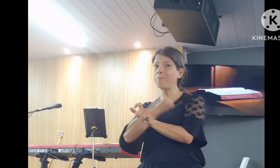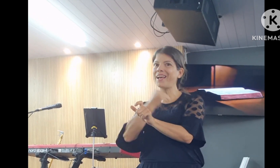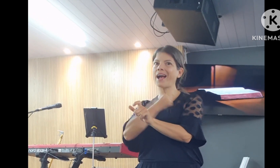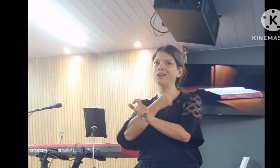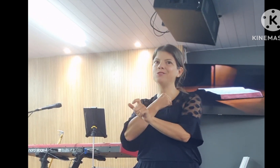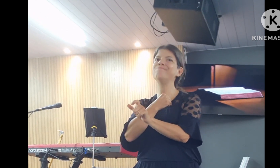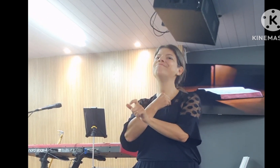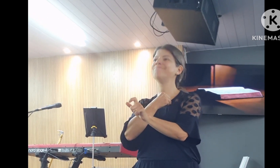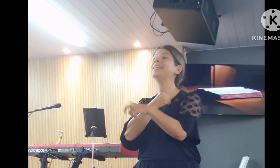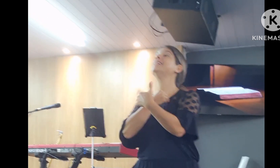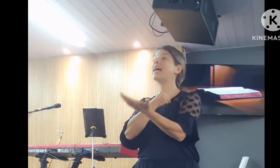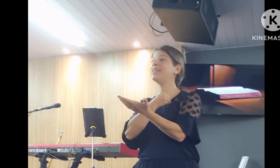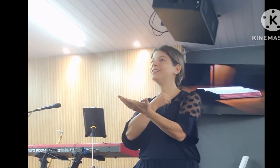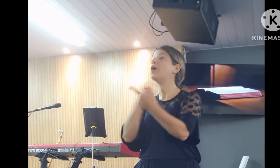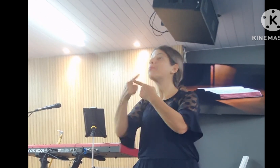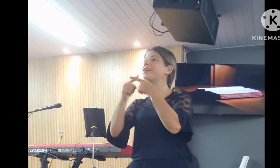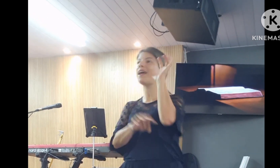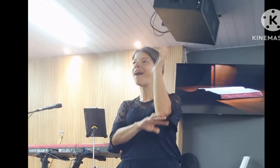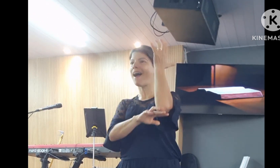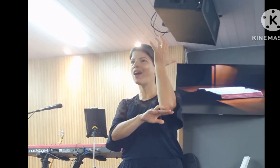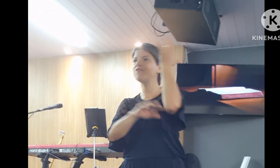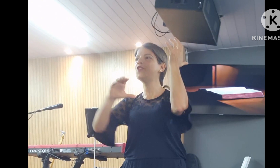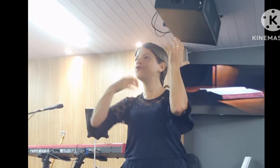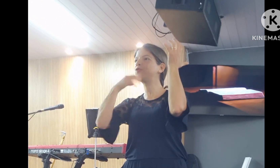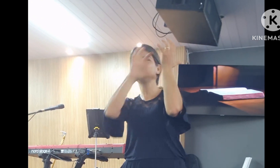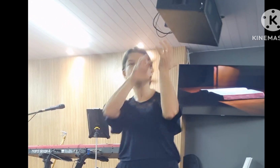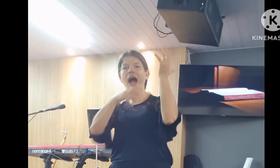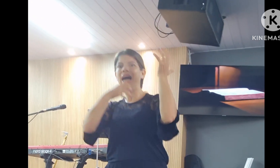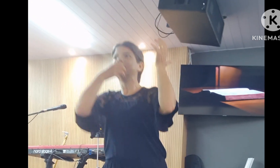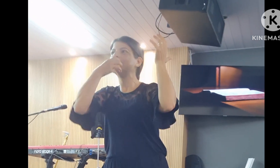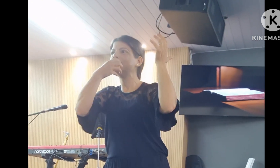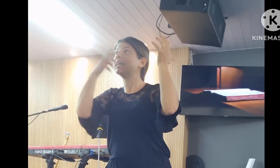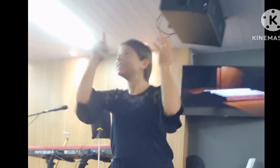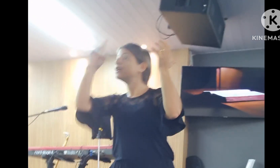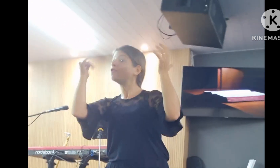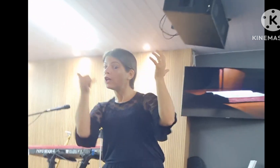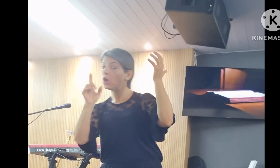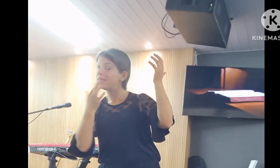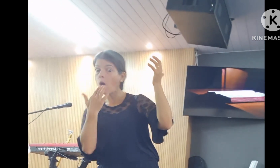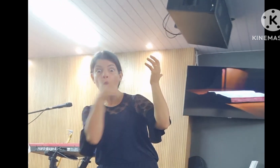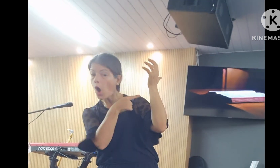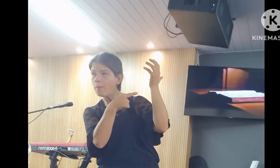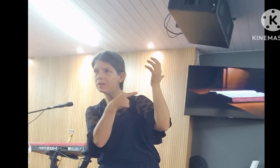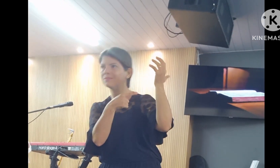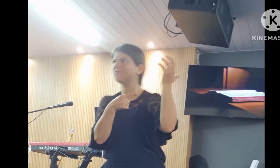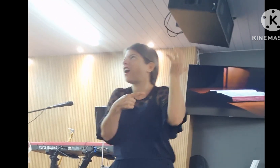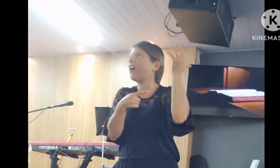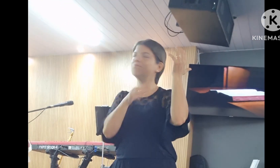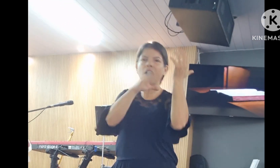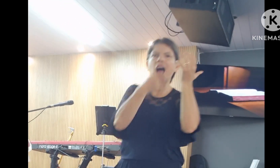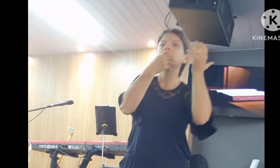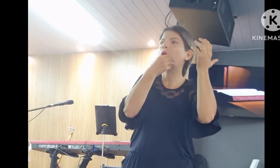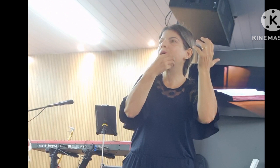ele pecou, ele determinou, ele decretou a falência de toda a humanidade. Todos os